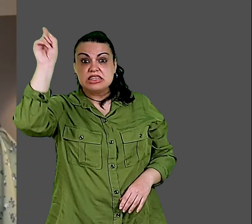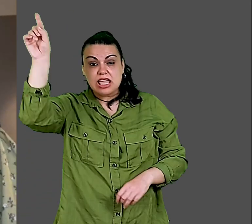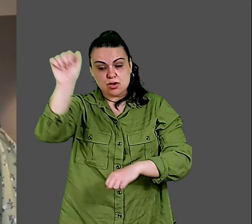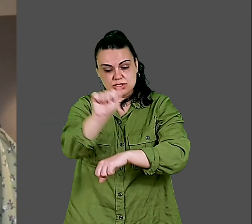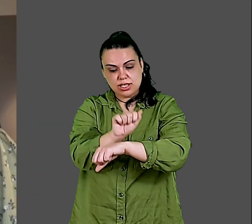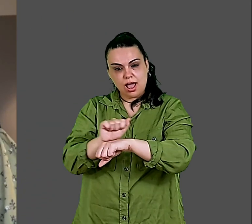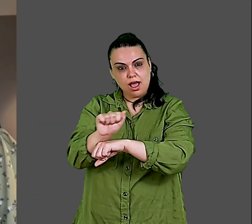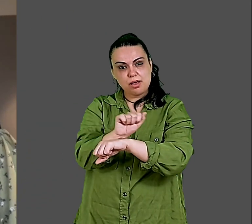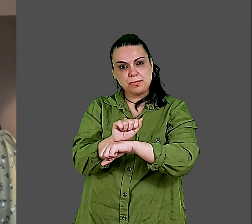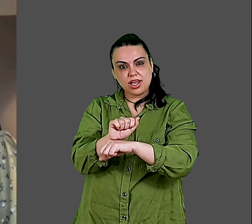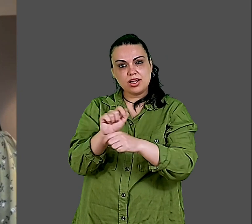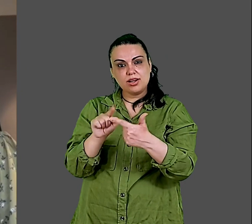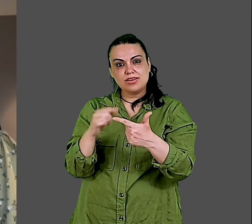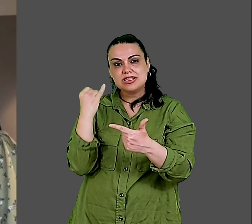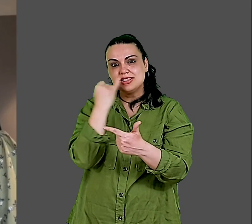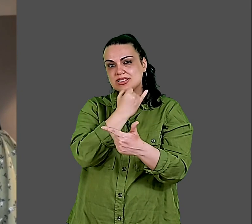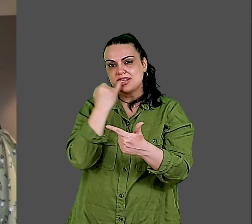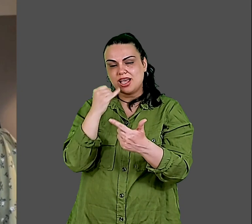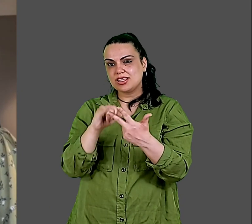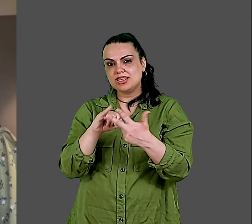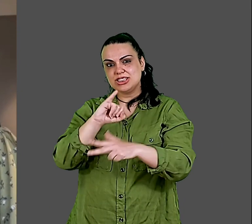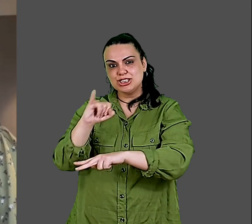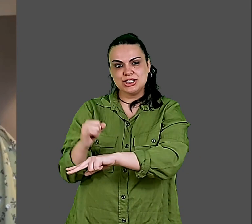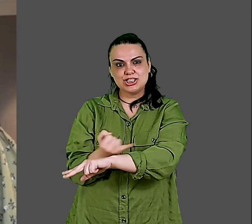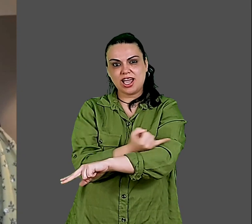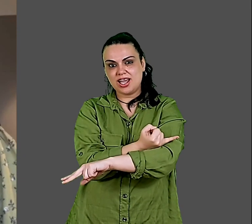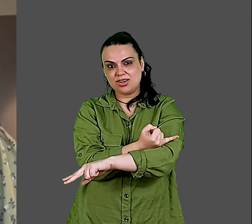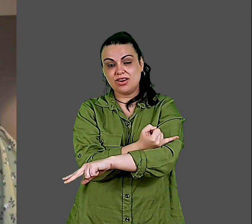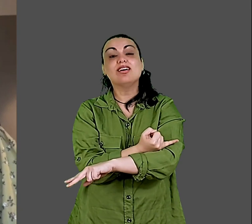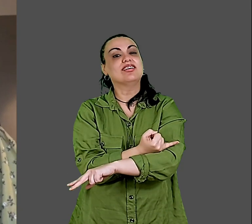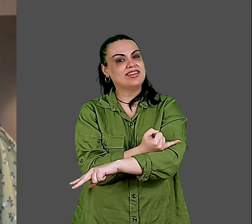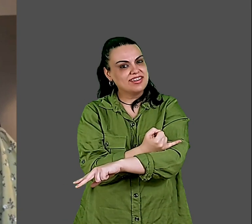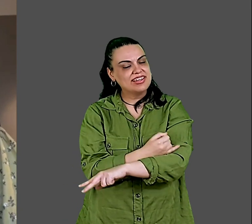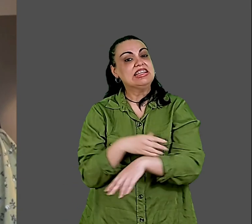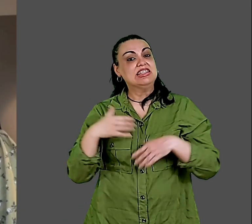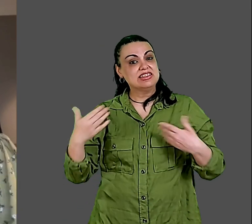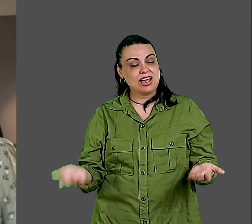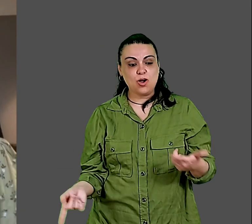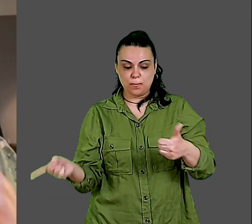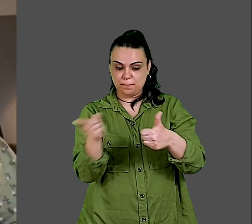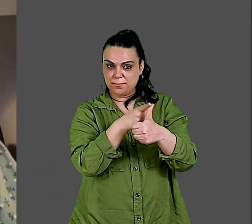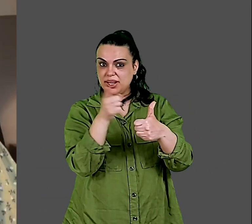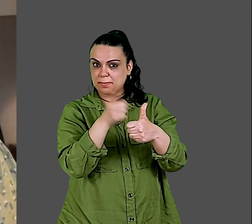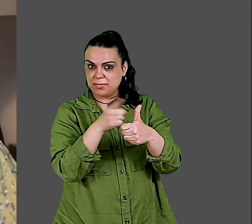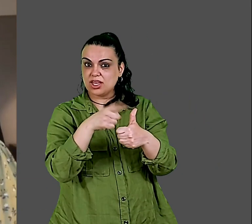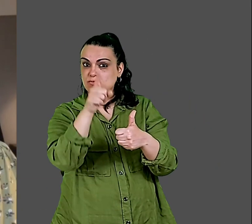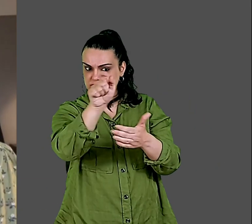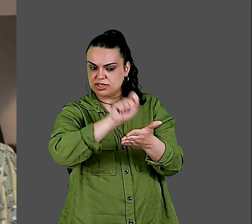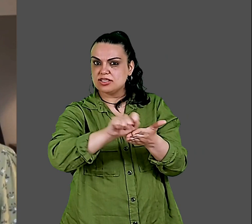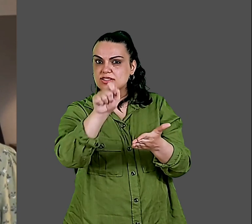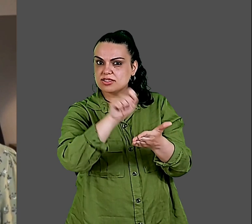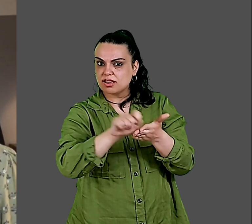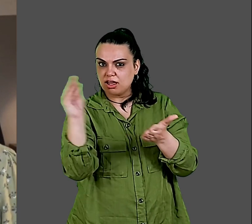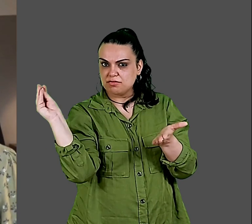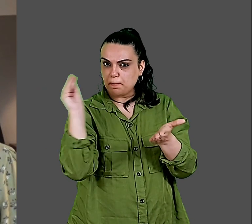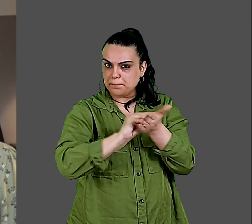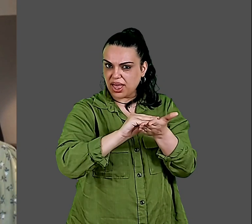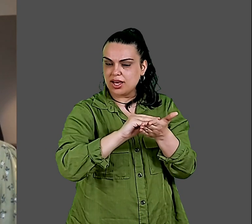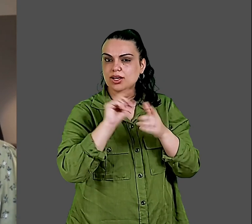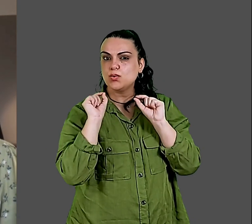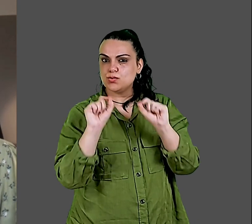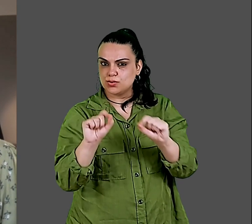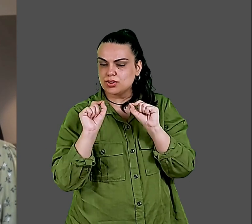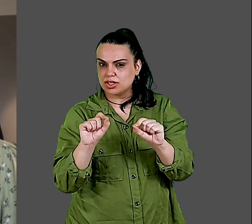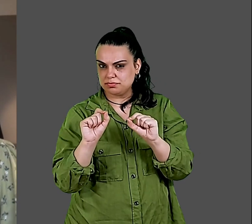Abraão, de Isaque e de Jacó. E é aqui que fica aplicado o primeiro ponto, e eu quero que você escreva isso aí no seu bloquinho de